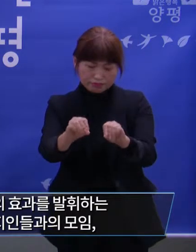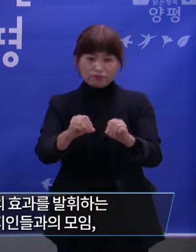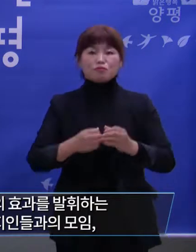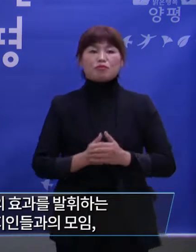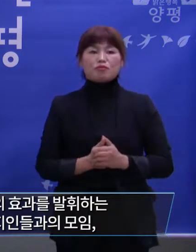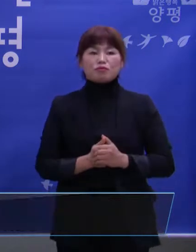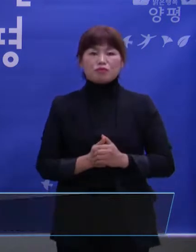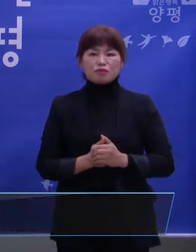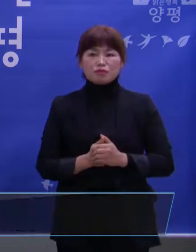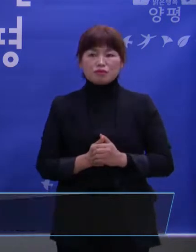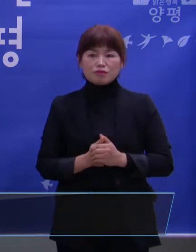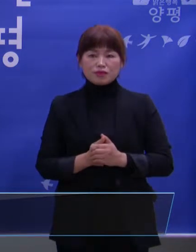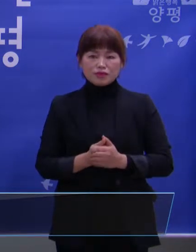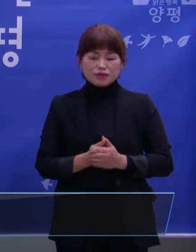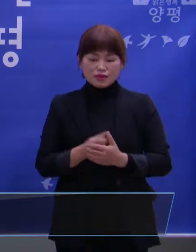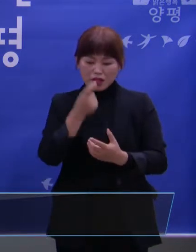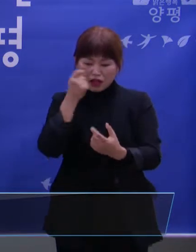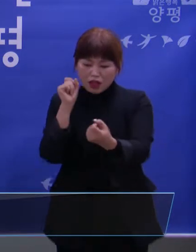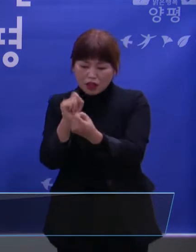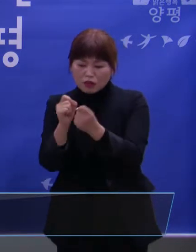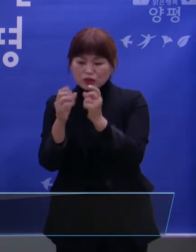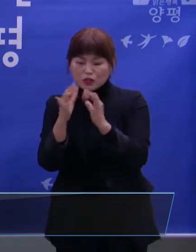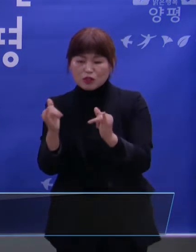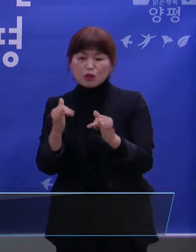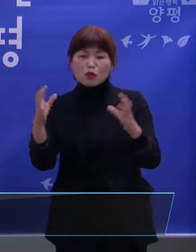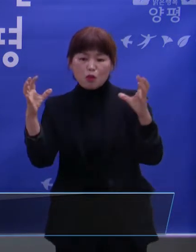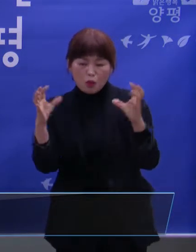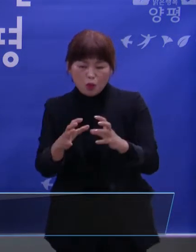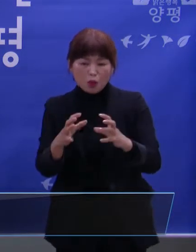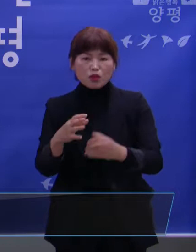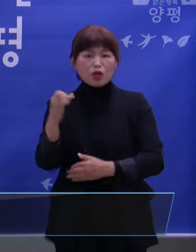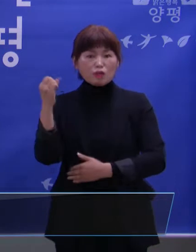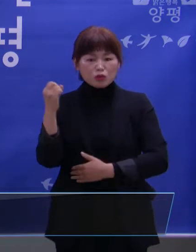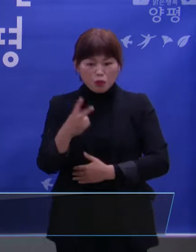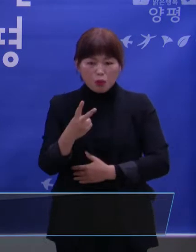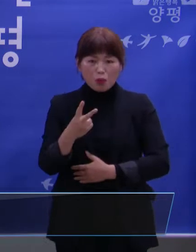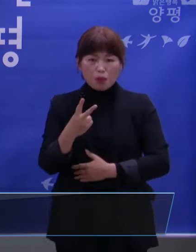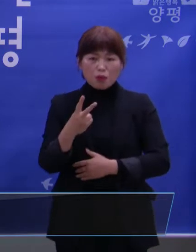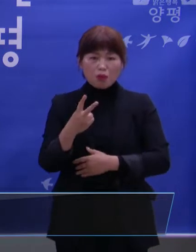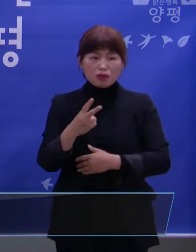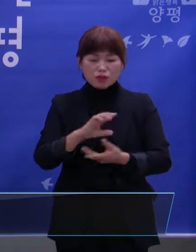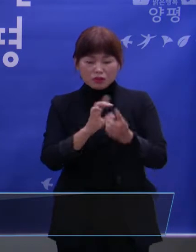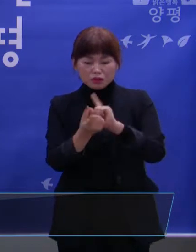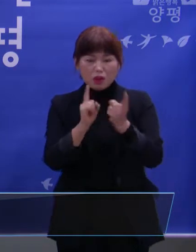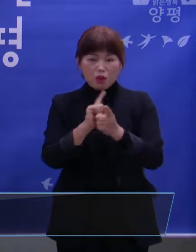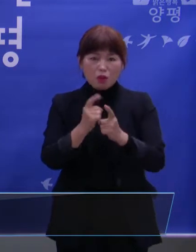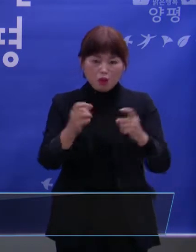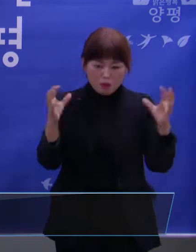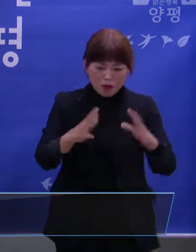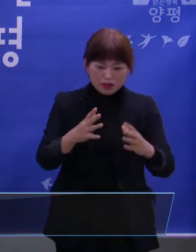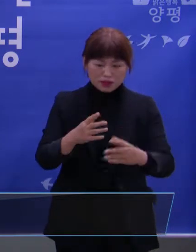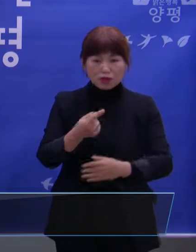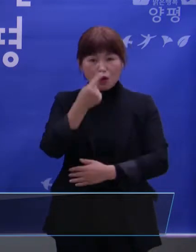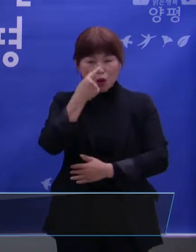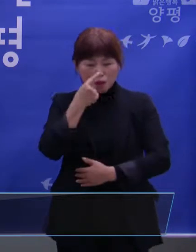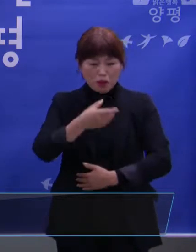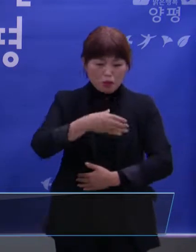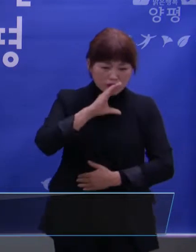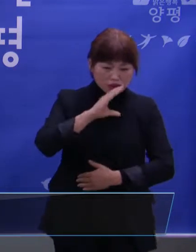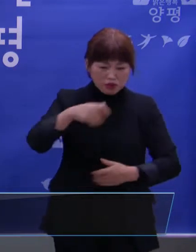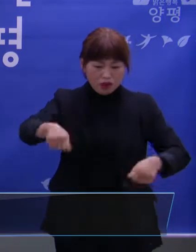지인들과의 모임, 특히 이웃 주민과도 차를 마시거나 식사를 함께하는